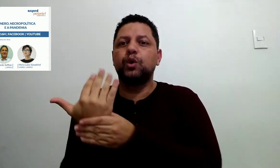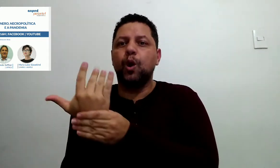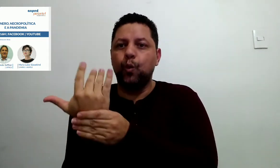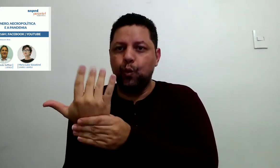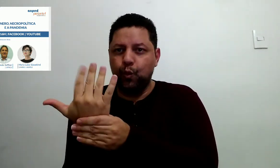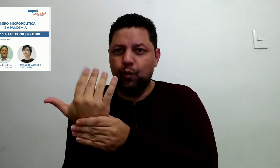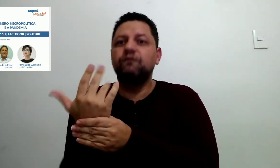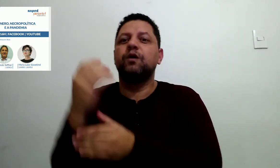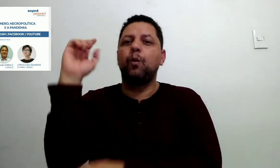Tchau!